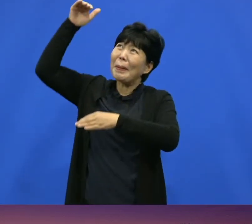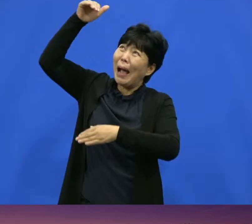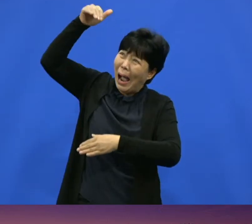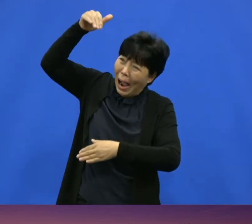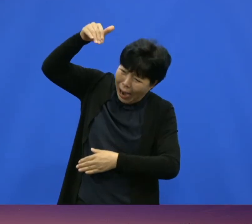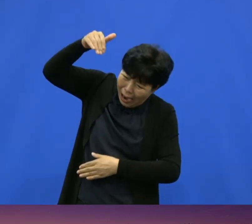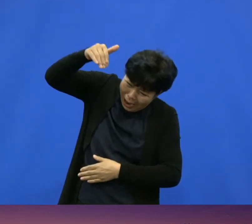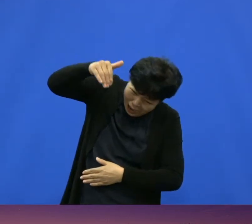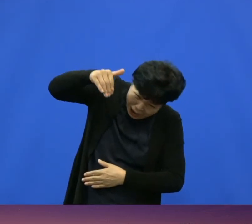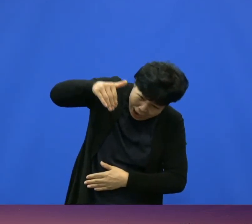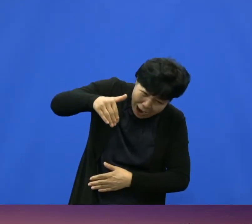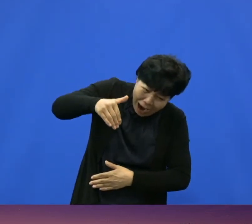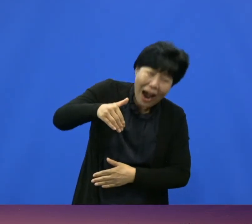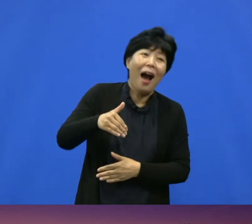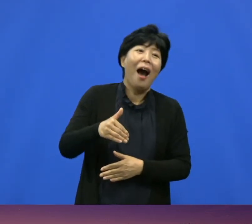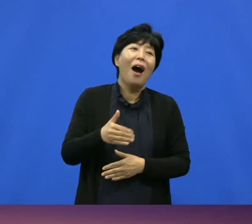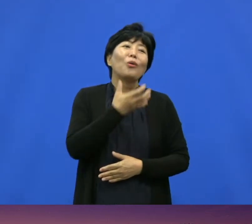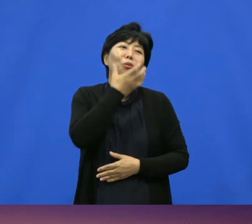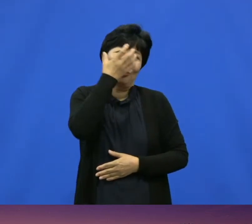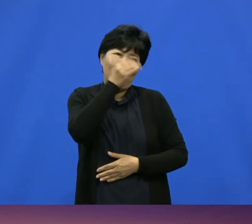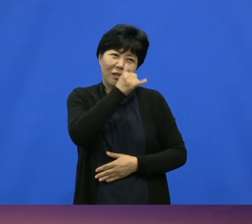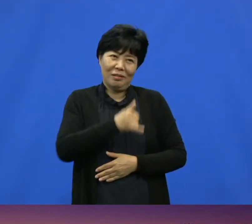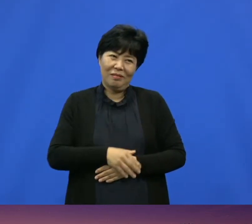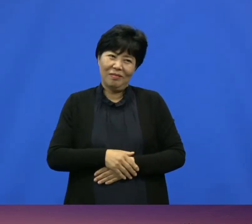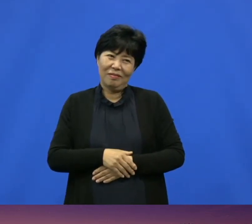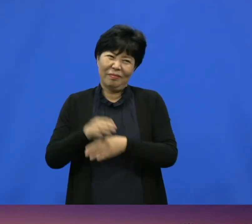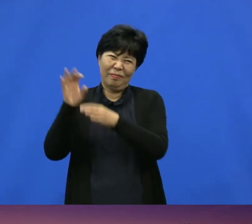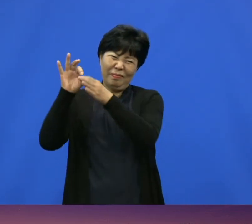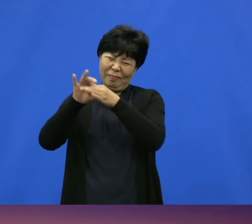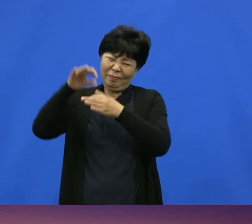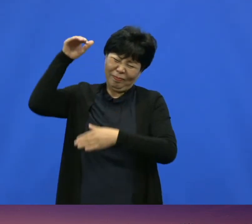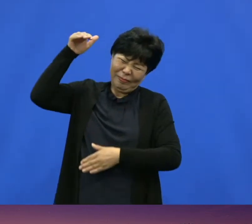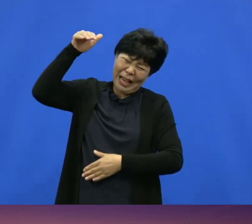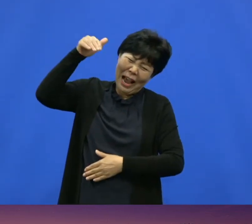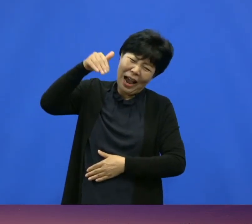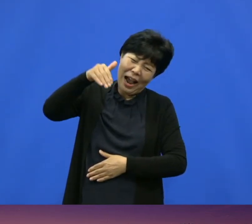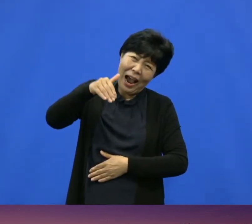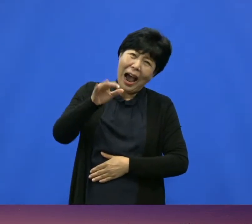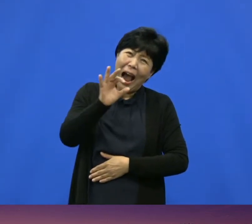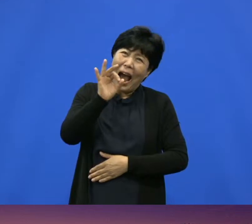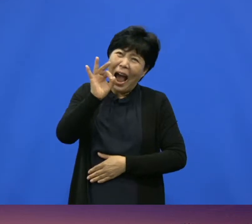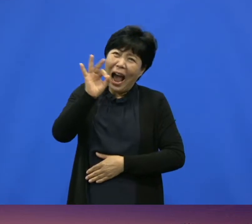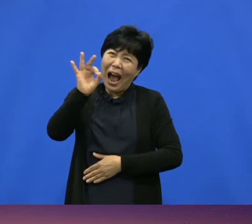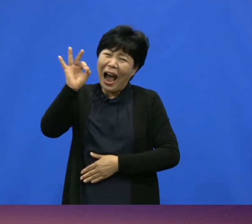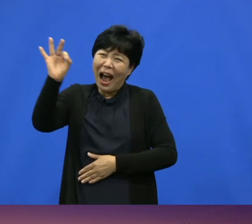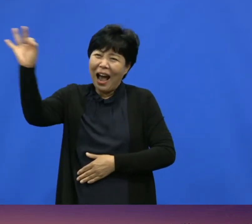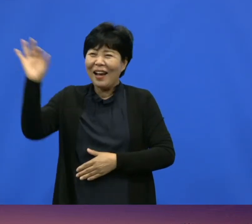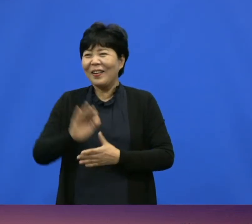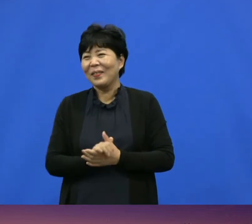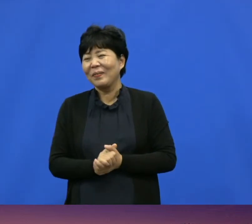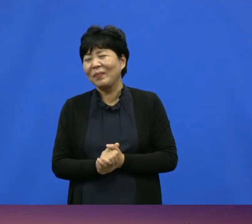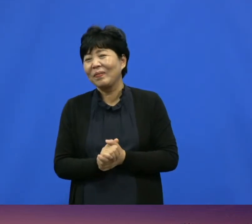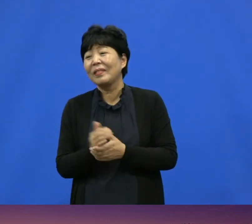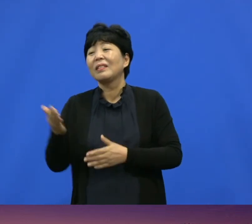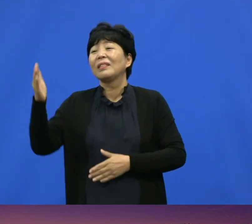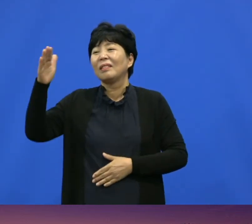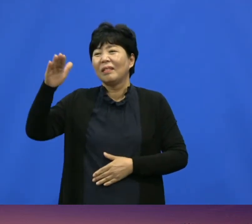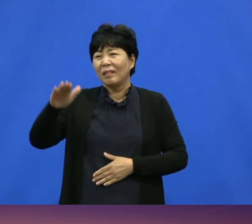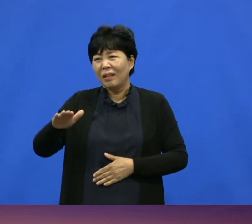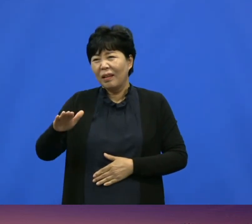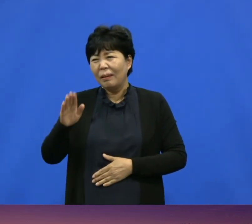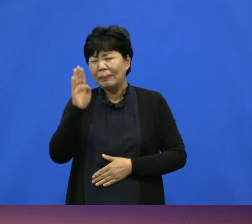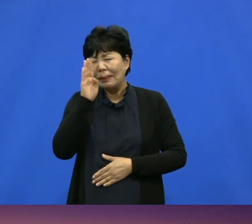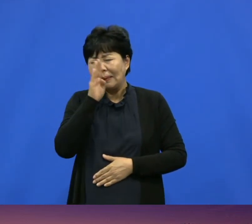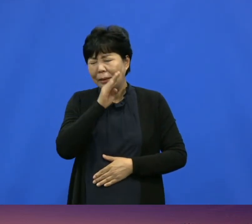악몽, 끝없는 추락, 비명을 지르죠. 여러분, 근데 이 악몽이